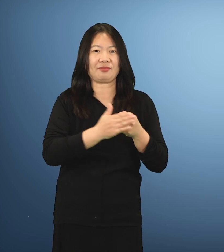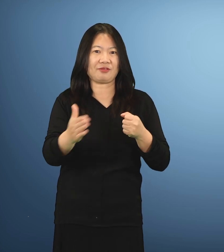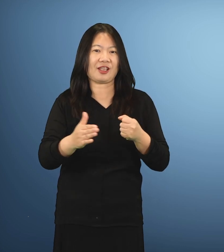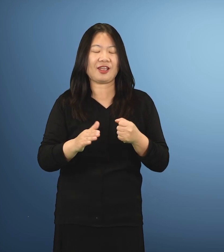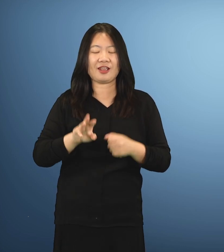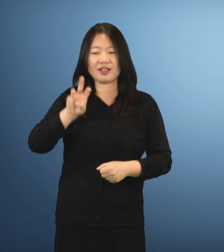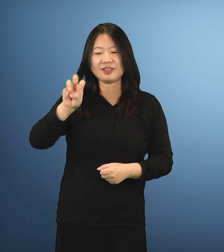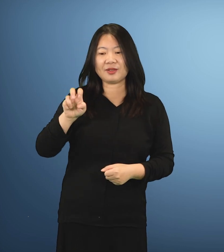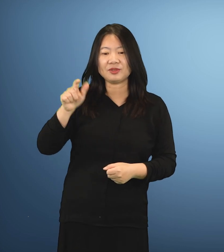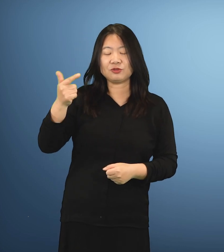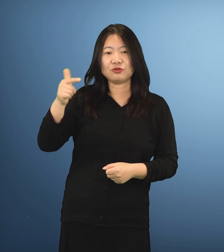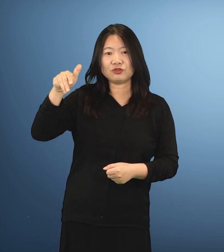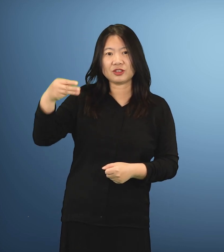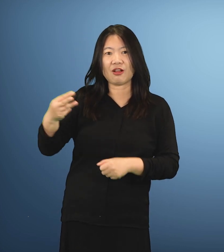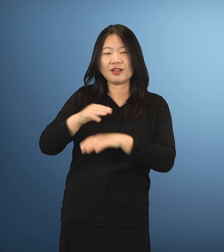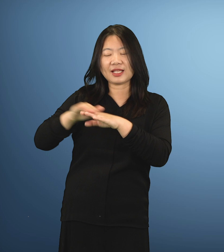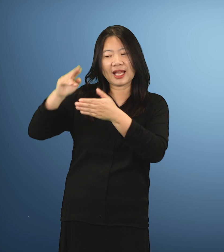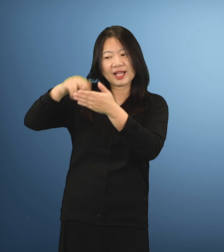보시면